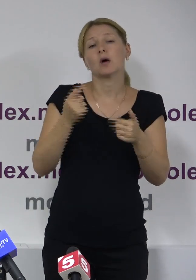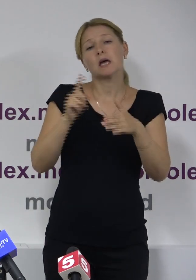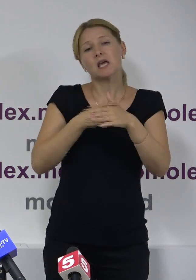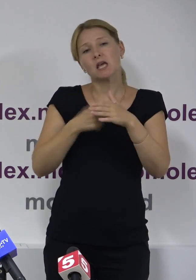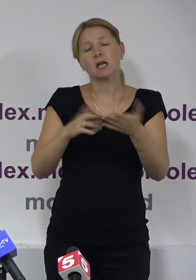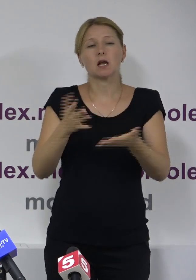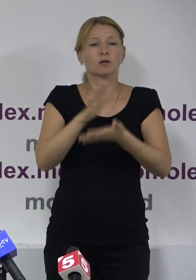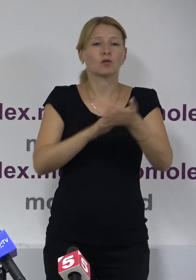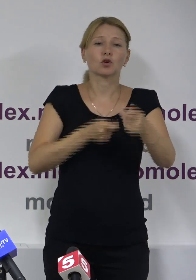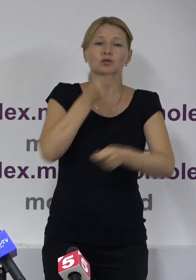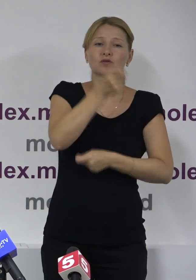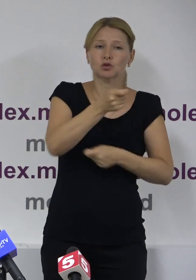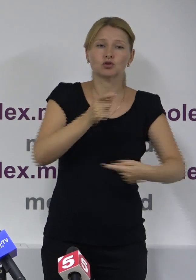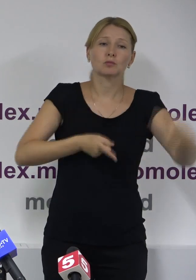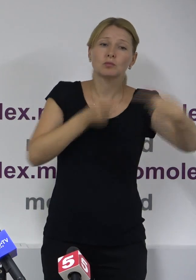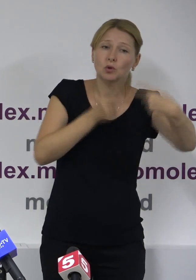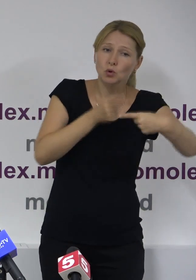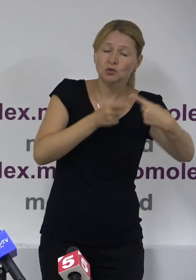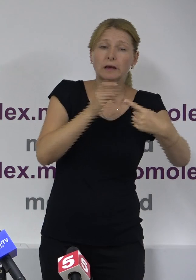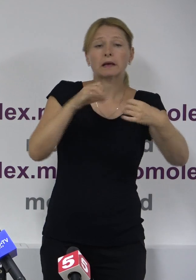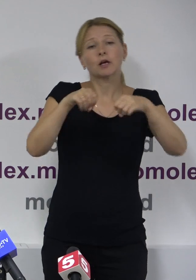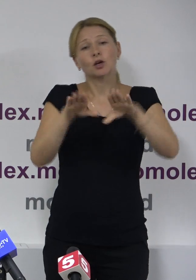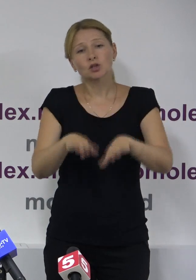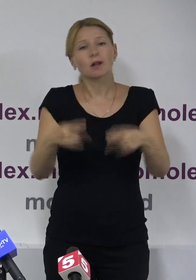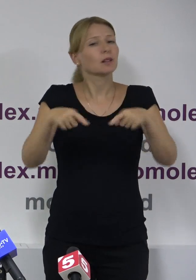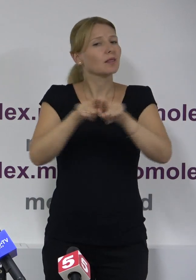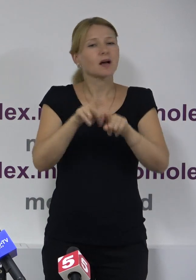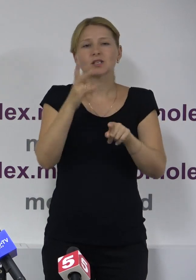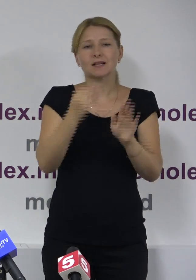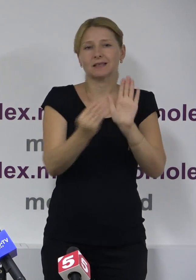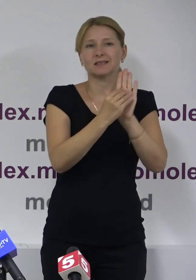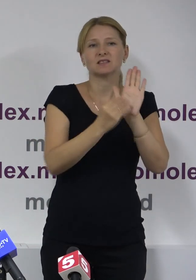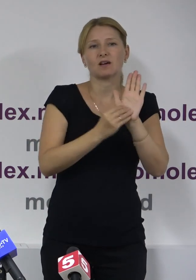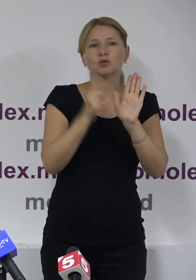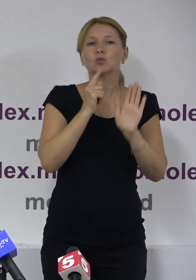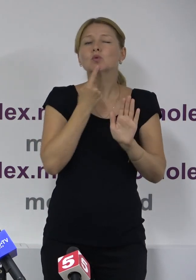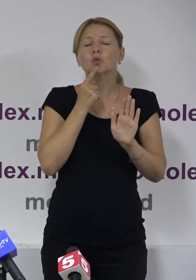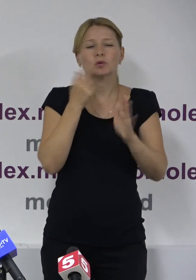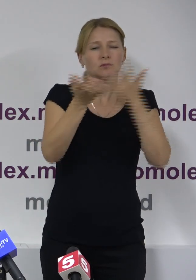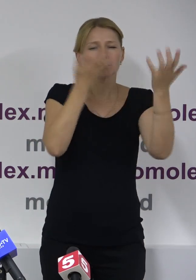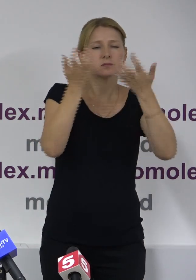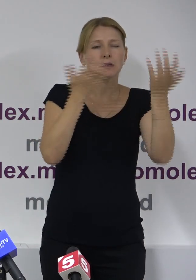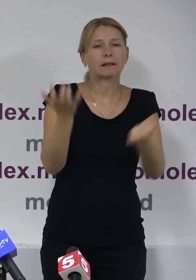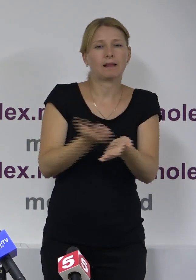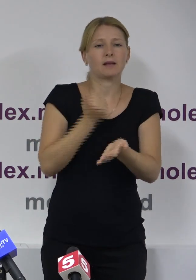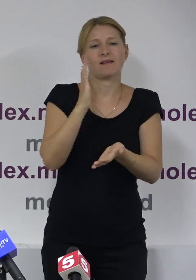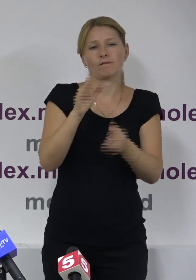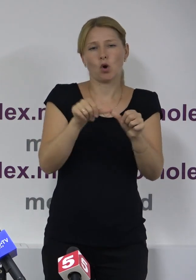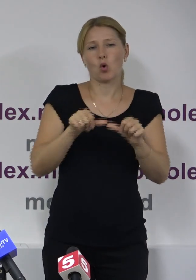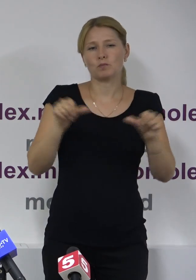contestațiile, sesizările nu întotdeauna sunt publicate sau ușor de găsit pe pagina web a Comisiei Electorale